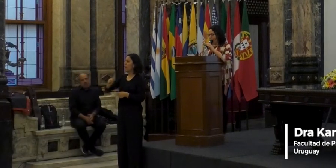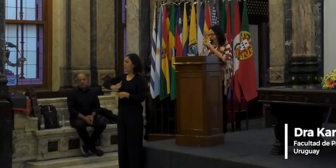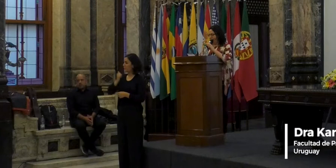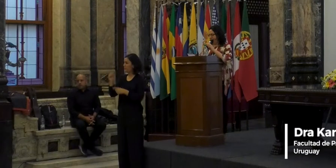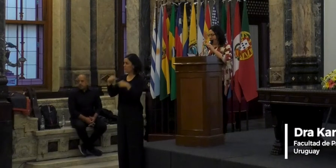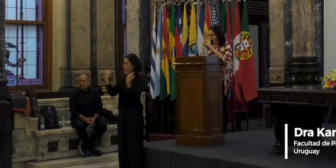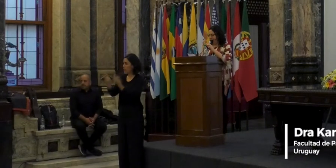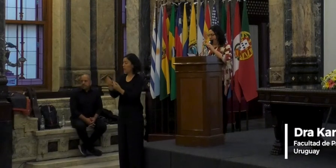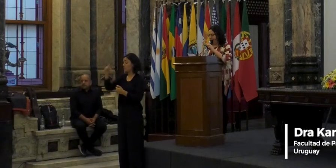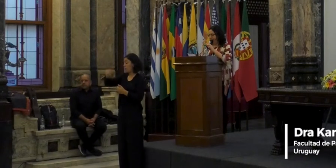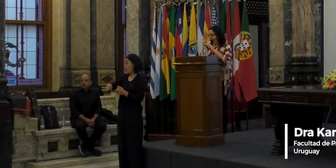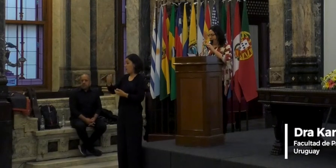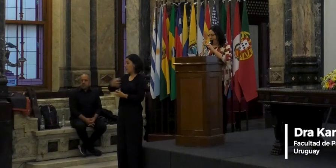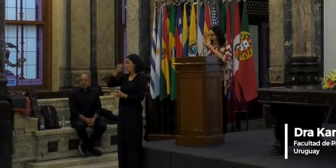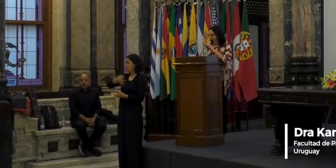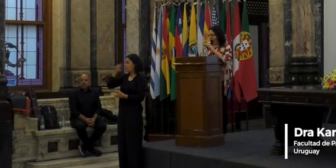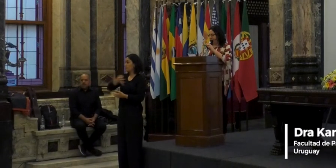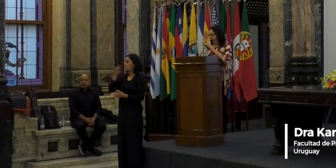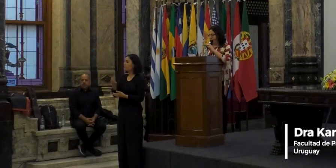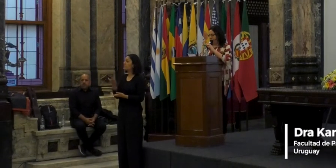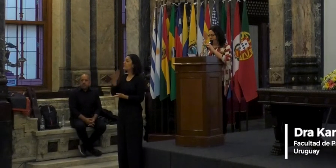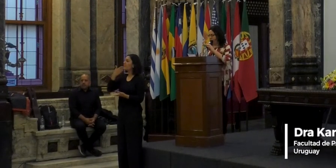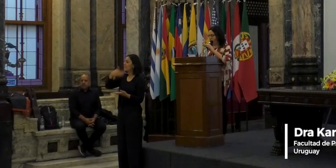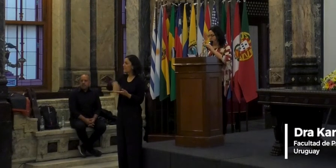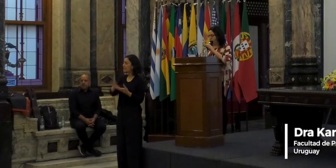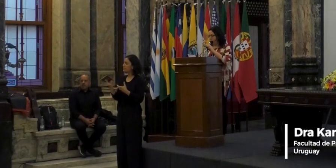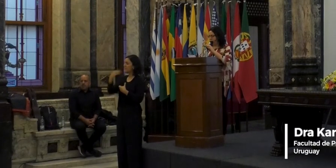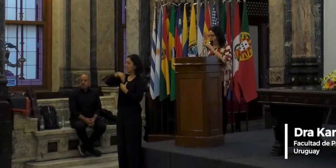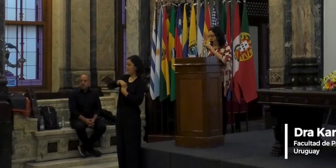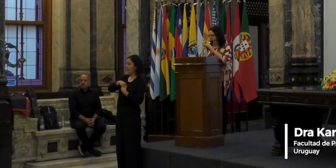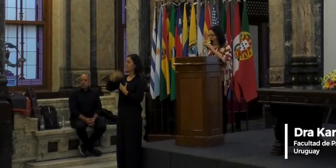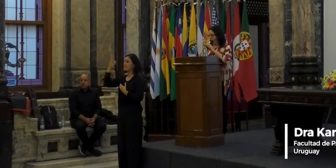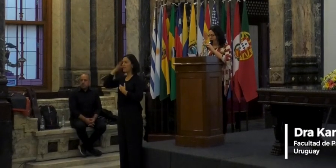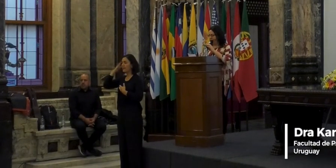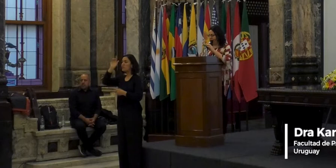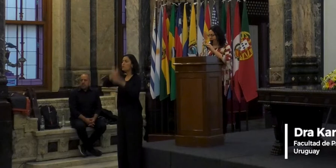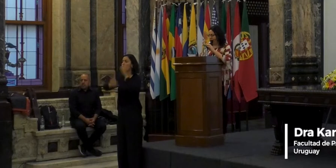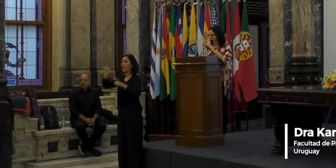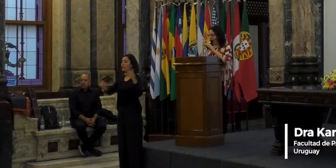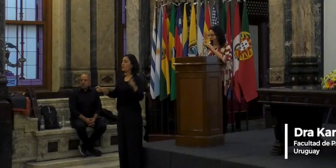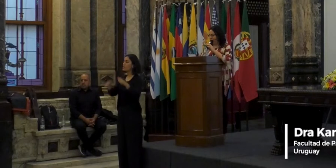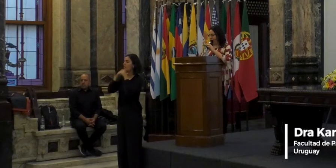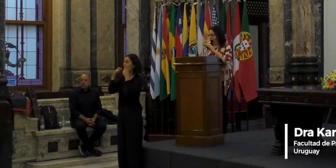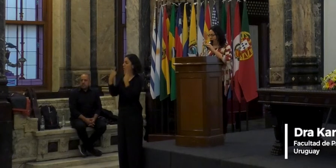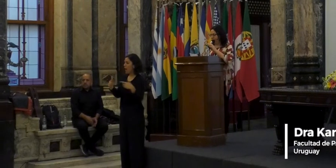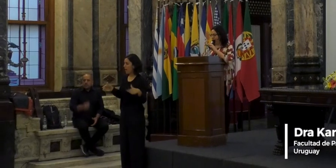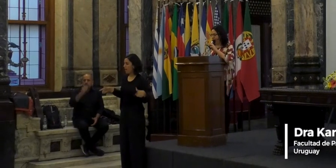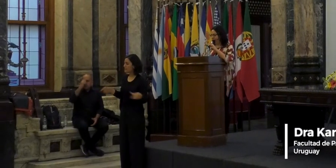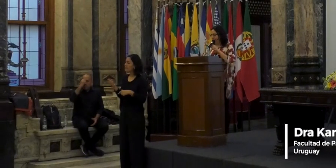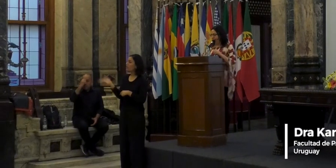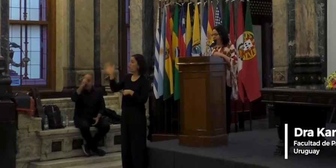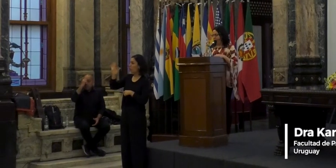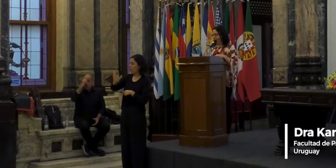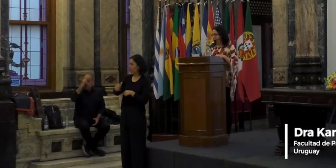La conferencia para entender la intimidad, saberes, sujetos y lenguajes en la etnografía de la vida